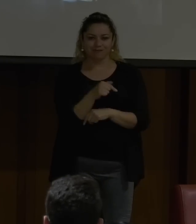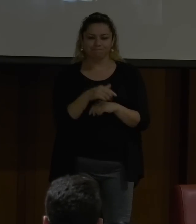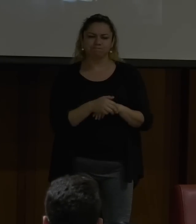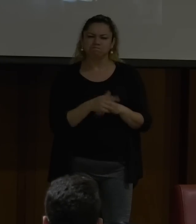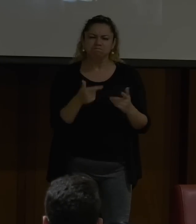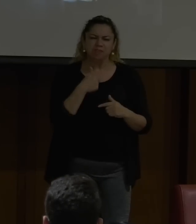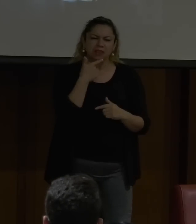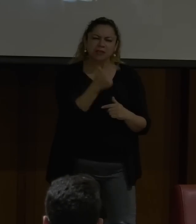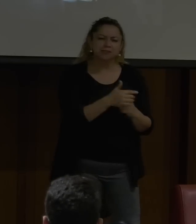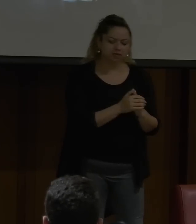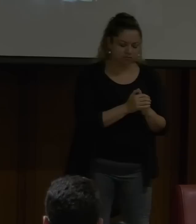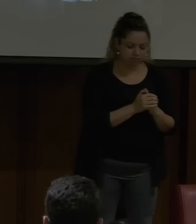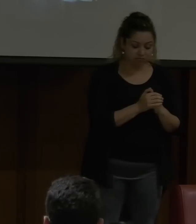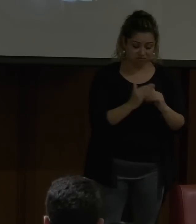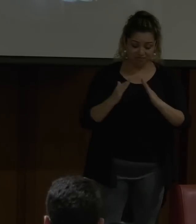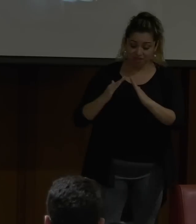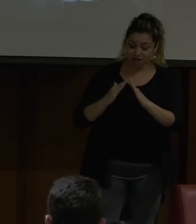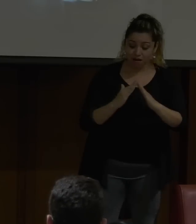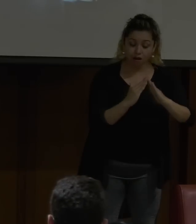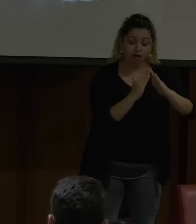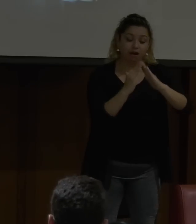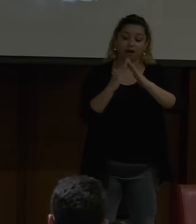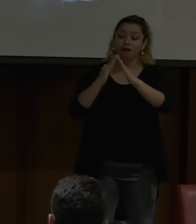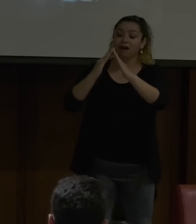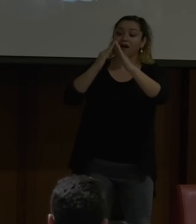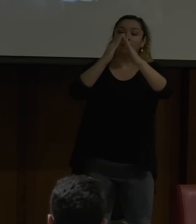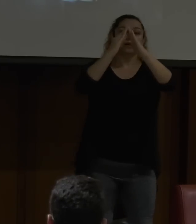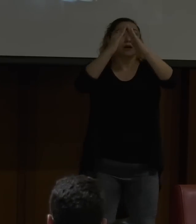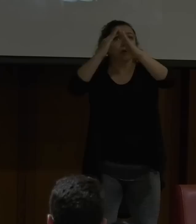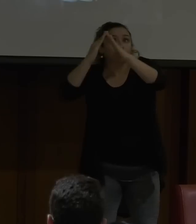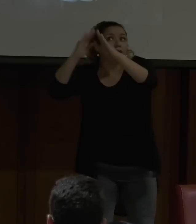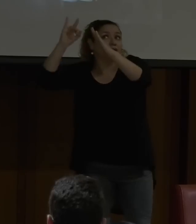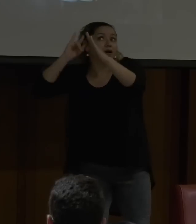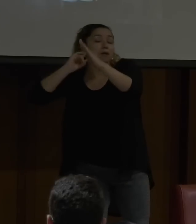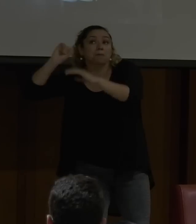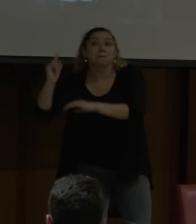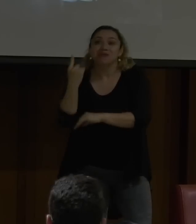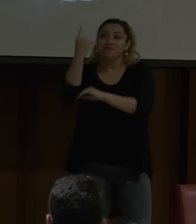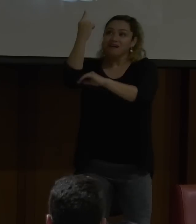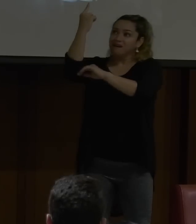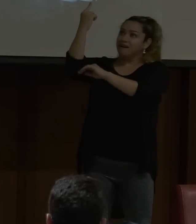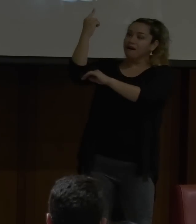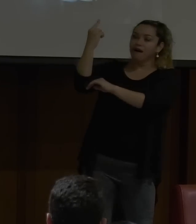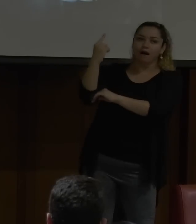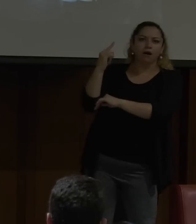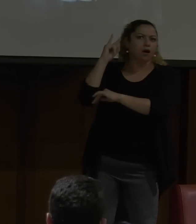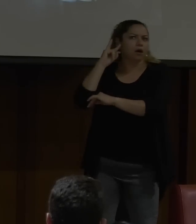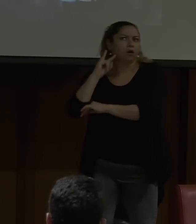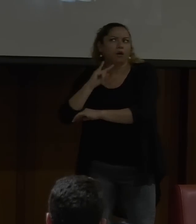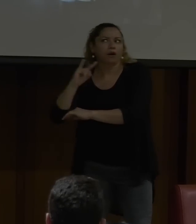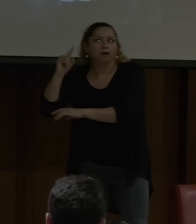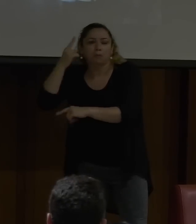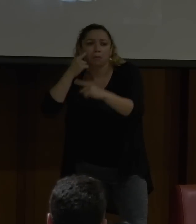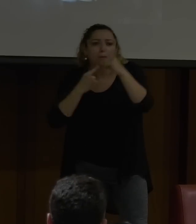En la casa de Alto Pino se oyó por primera vez el leve llanto de un